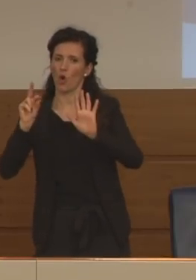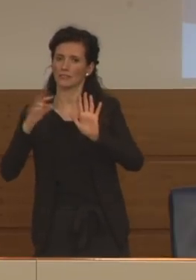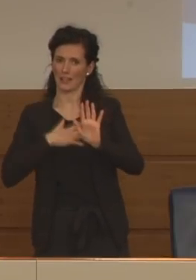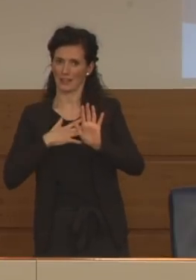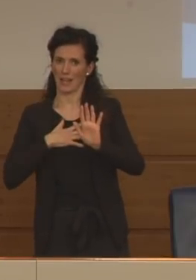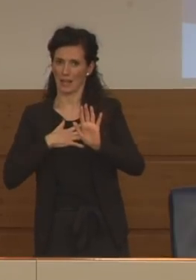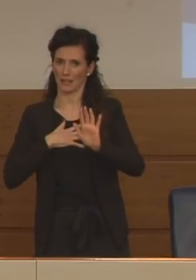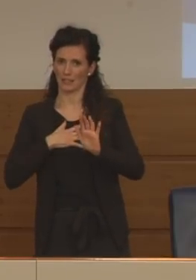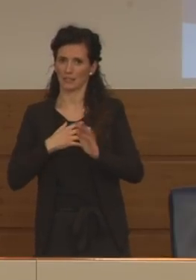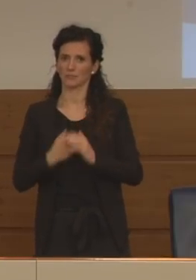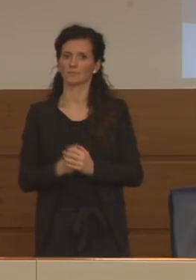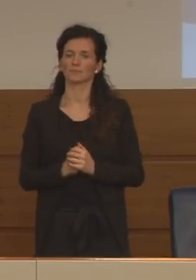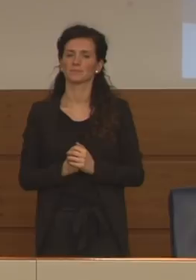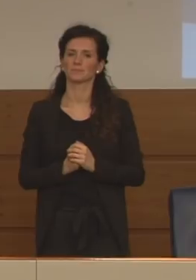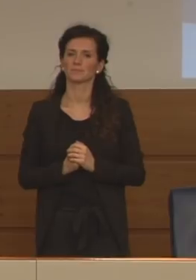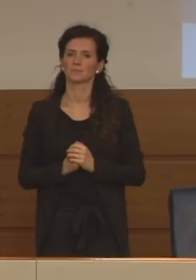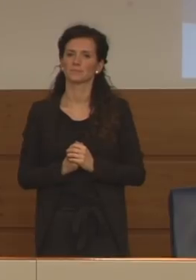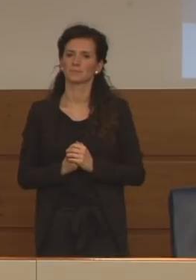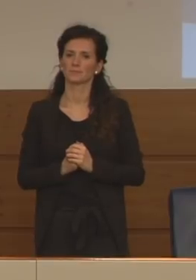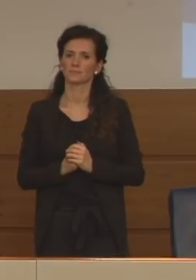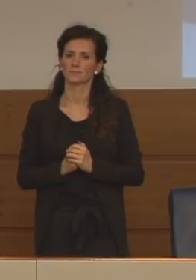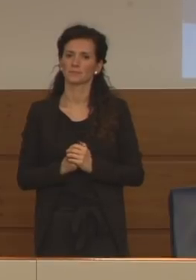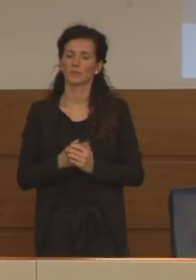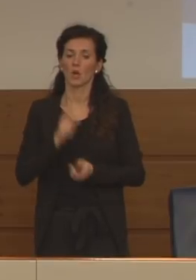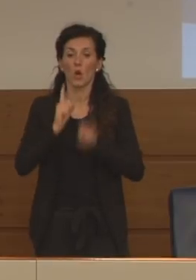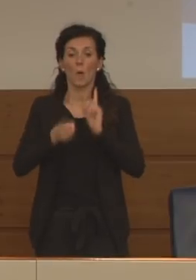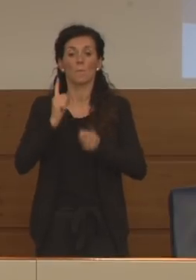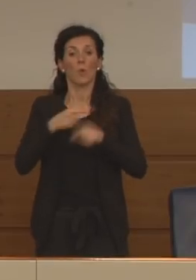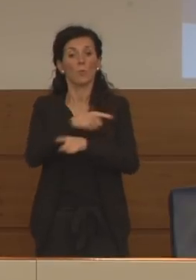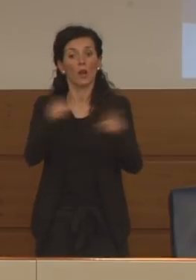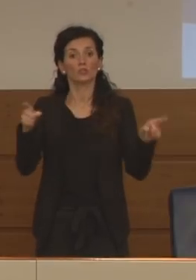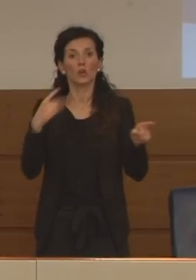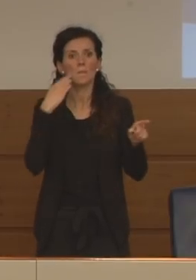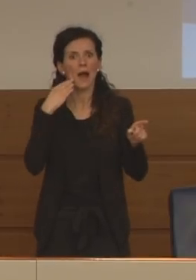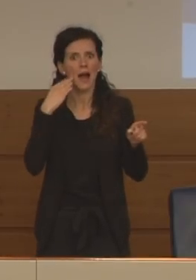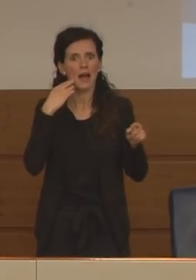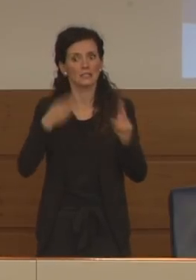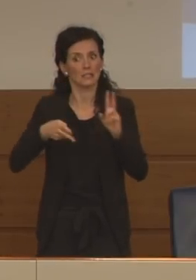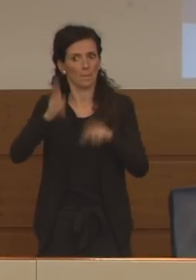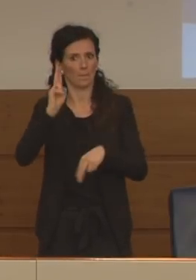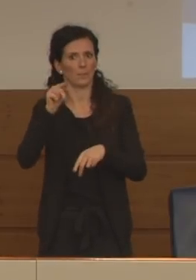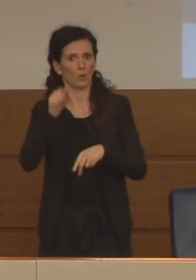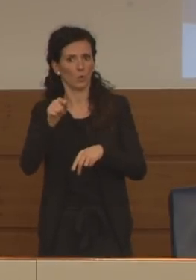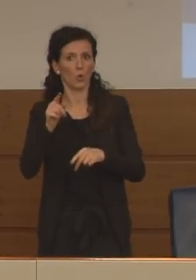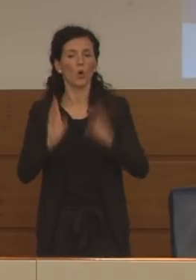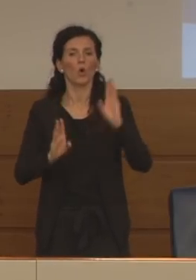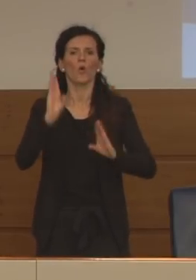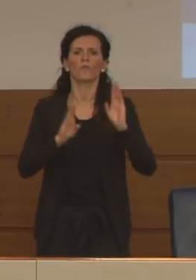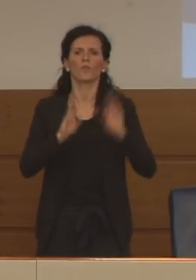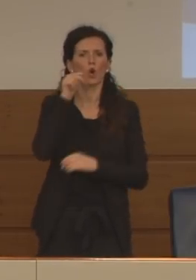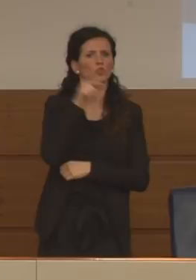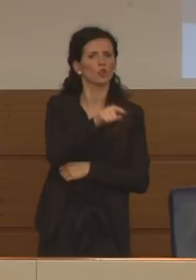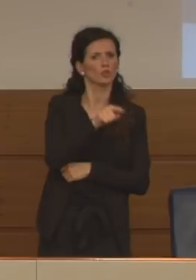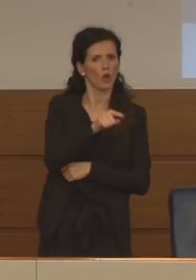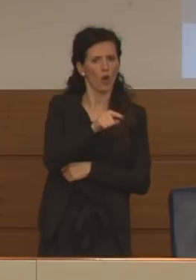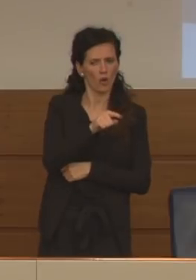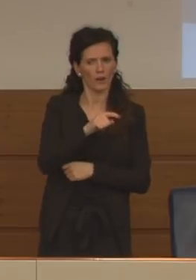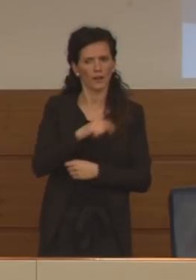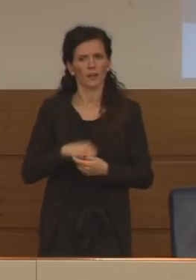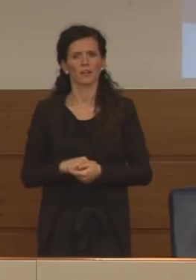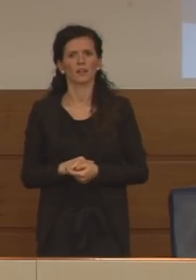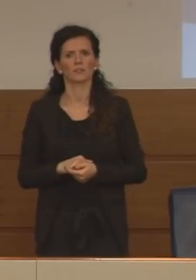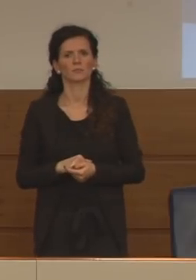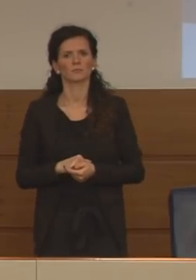ci dice di una popolazione maschile che più colpita rispetto alla popolazione femminile ci dice che